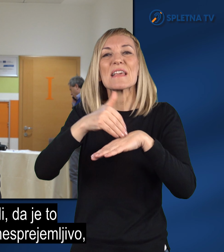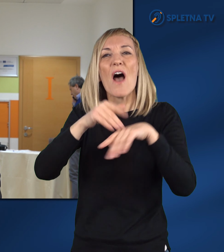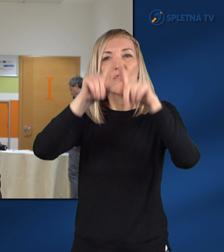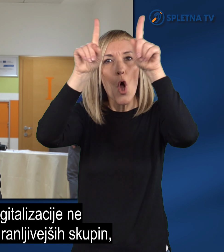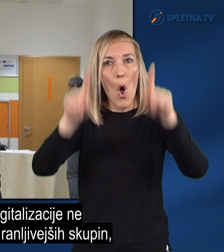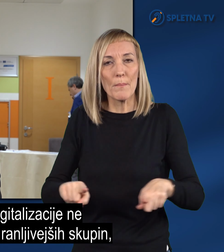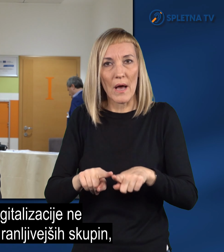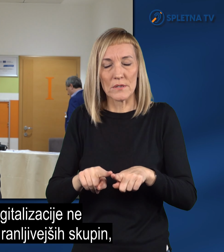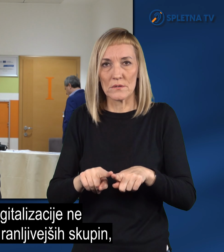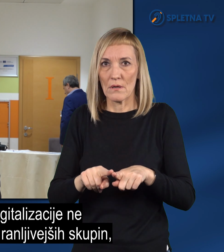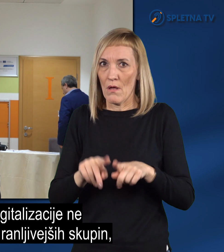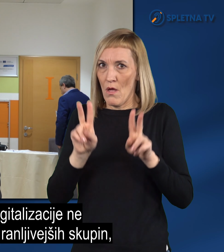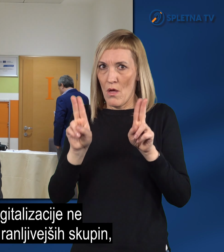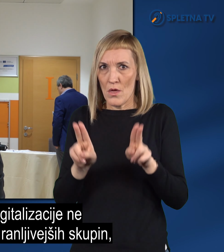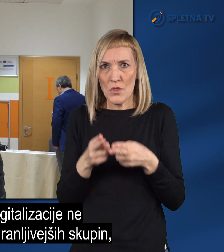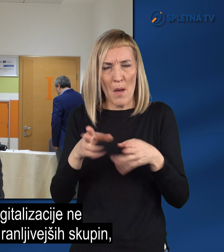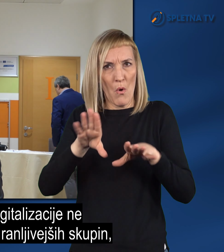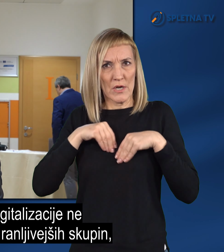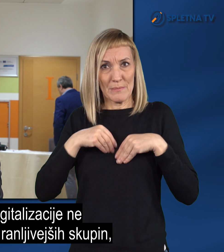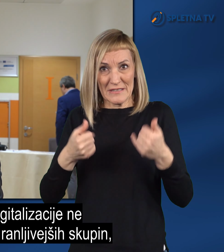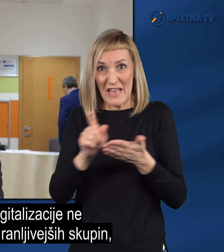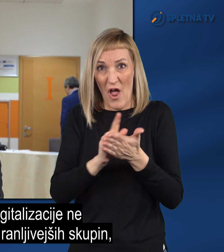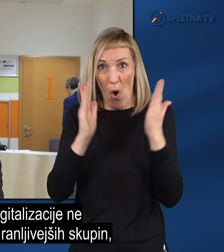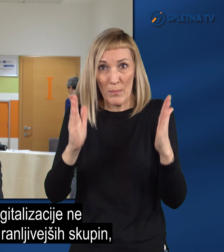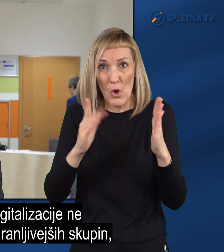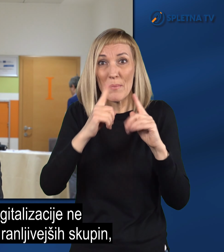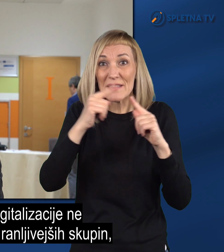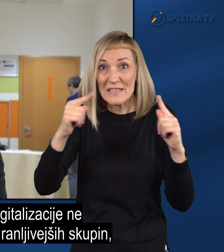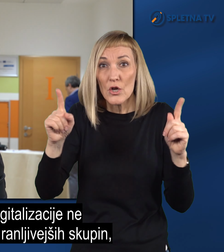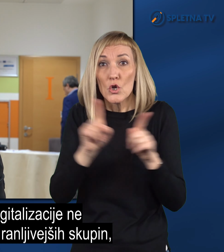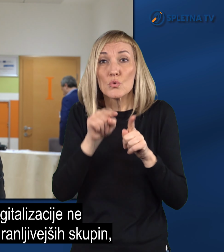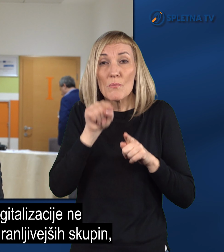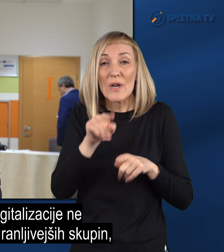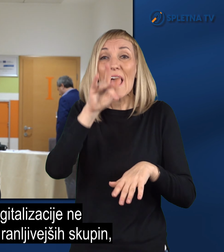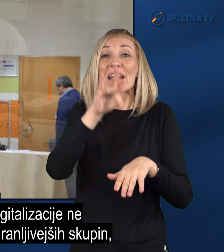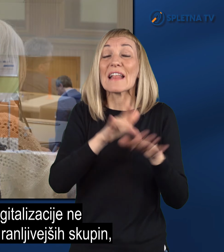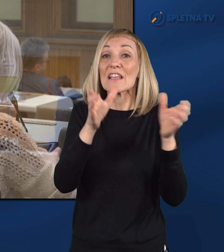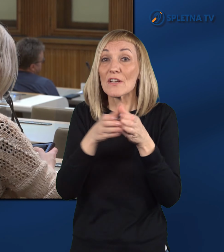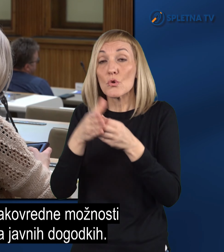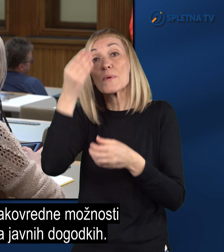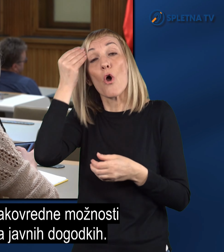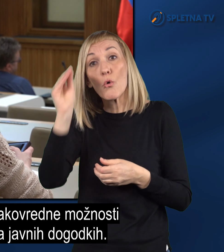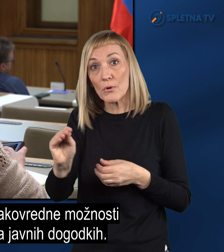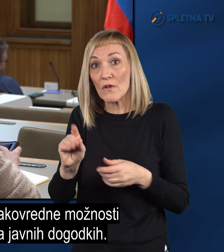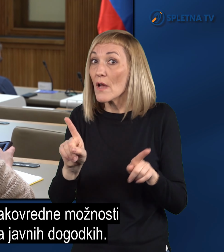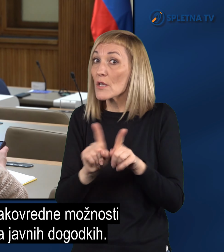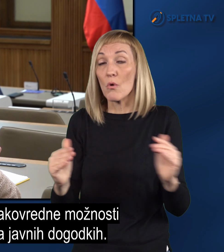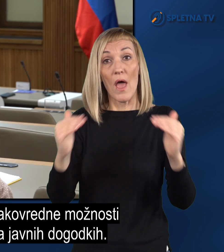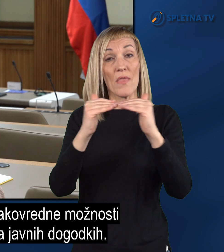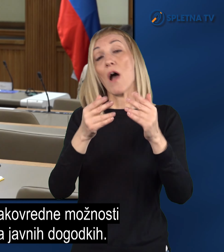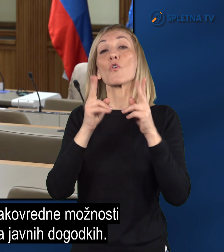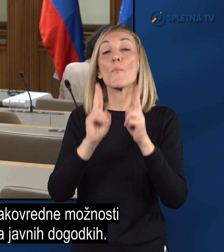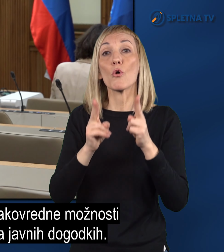nesprejemljivo, da v času digitalizacije ne upoštevamo tudi ranljivejše skupine, ki morajo imeti seveda